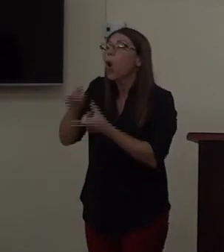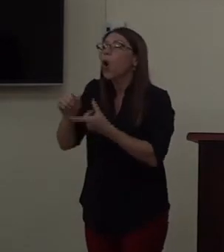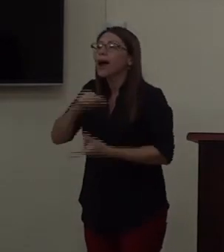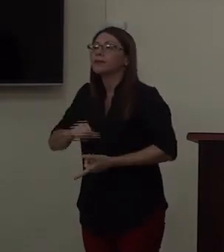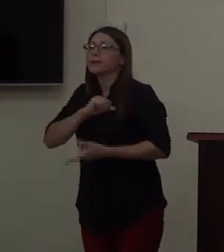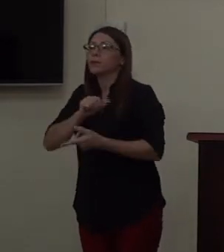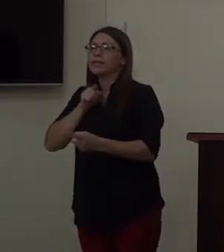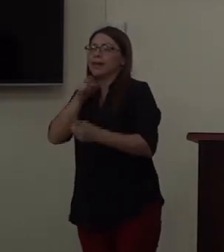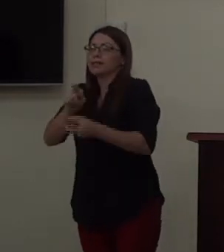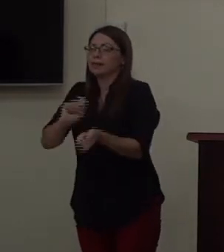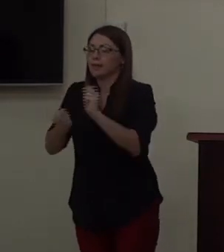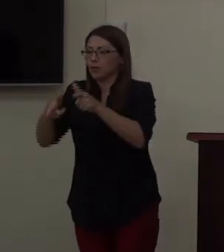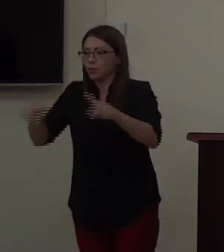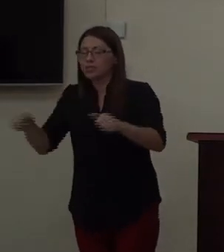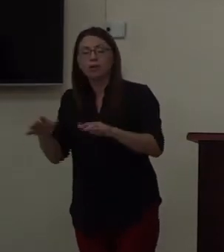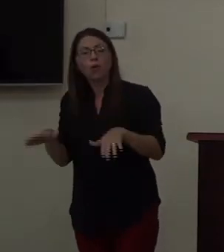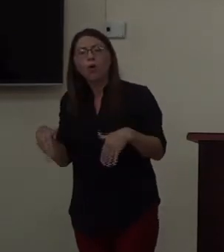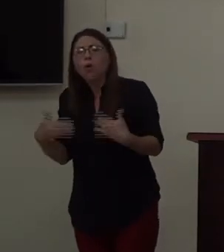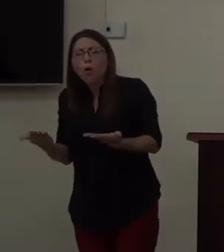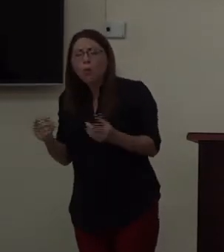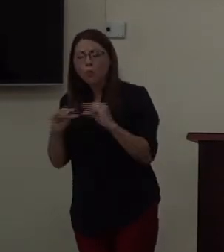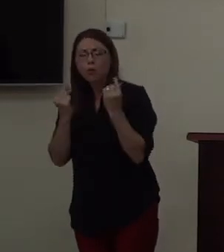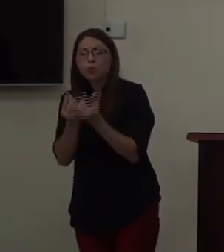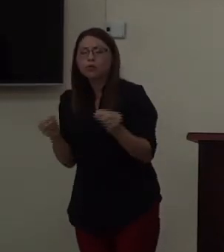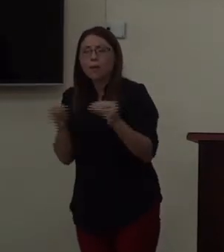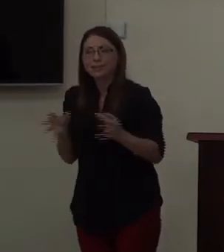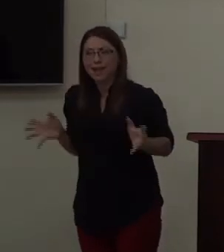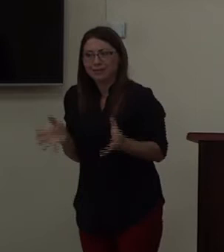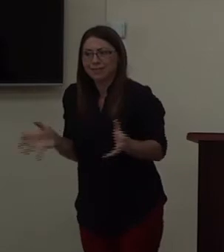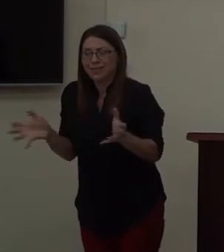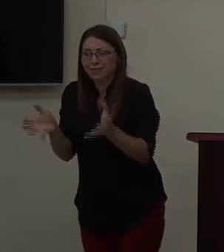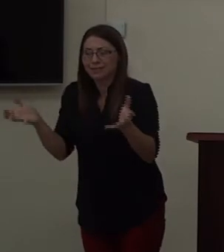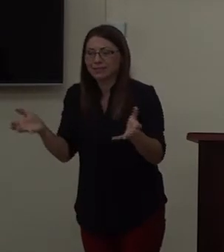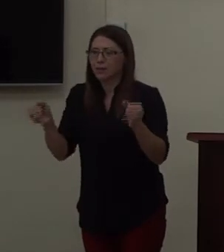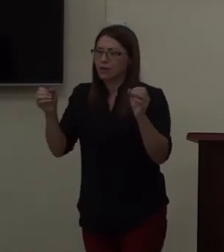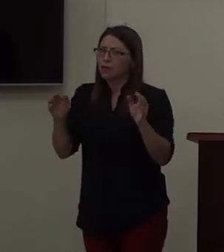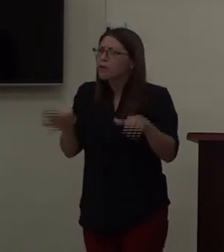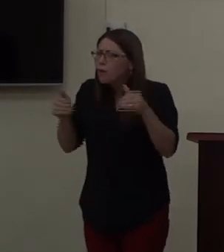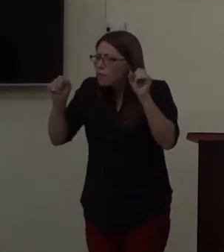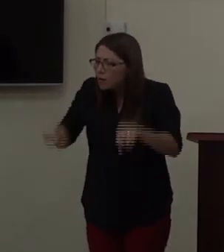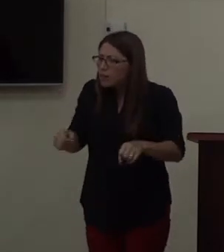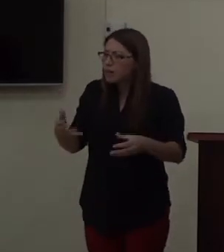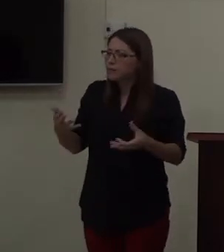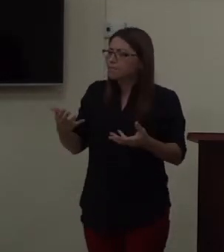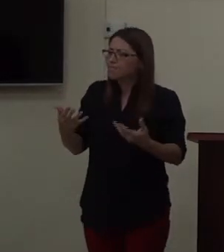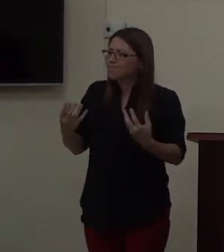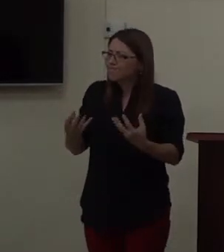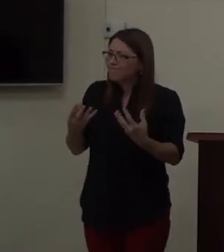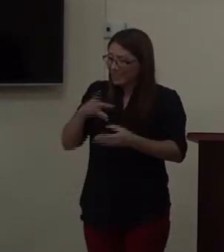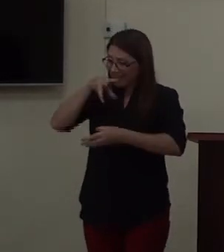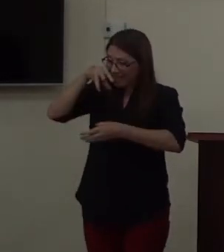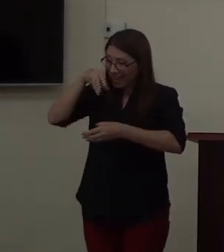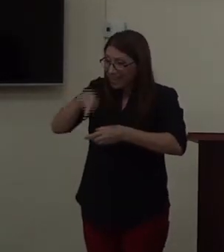lingüístico, cómo los grupos tal vez más activistas pueden implicar en el proceso